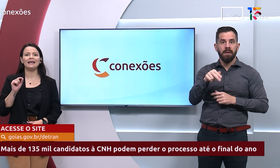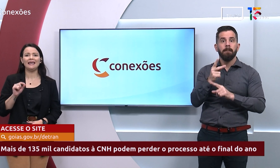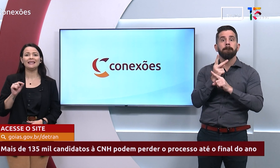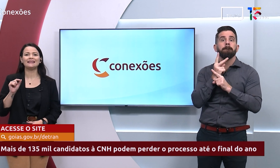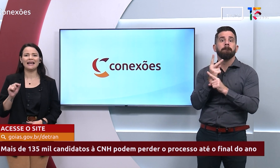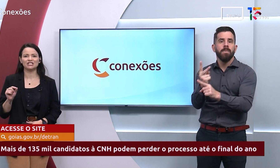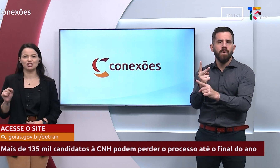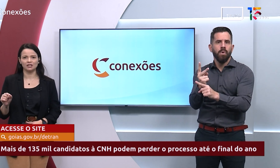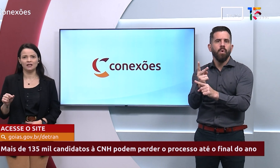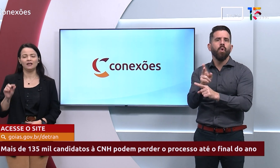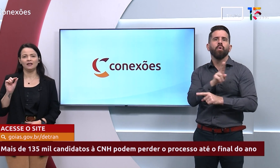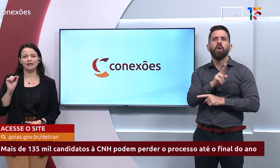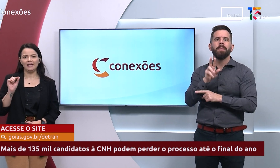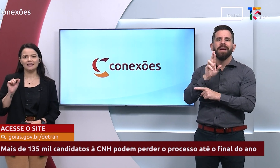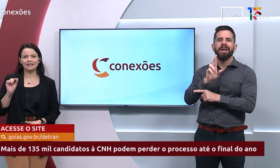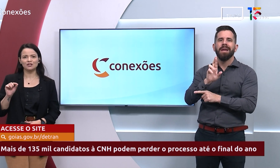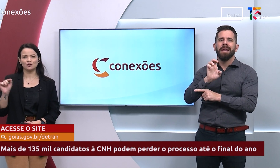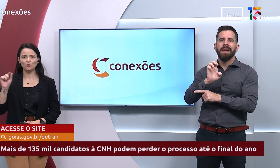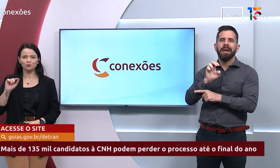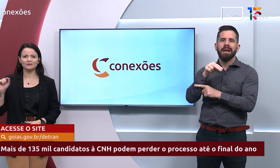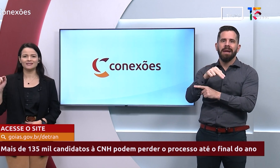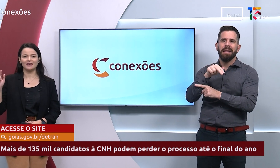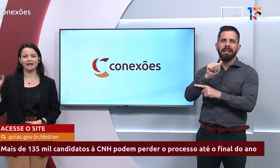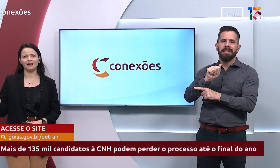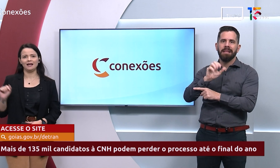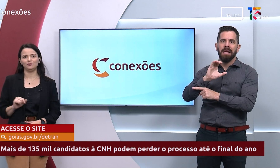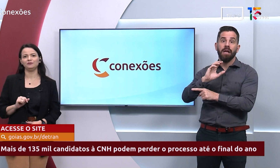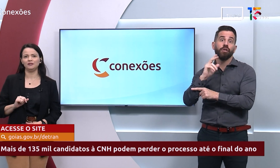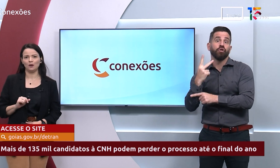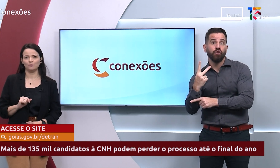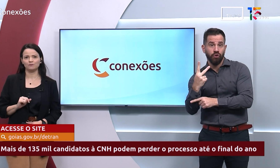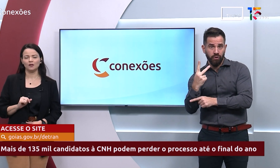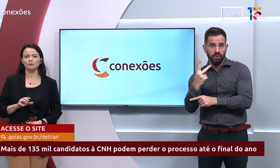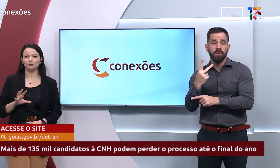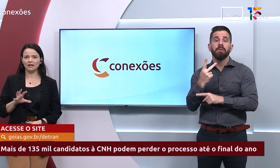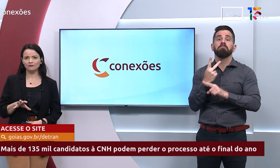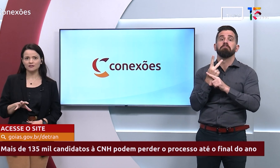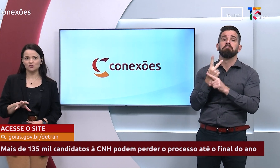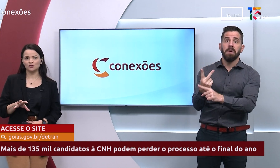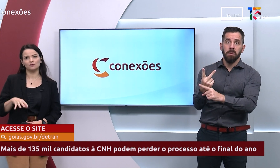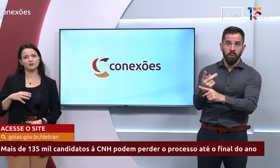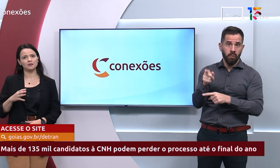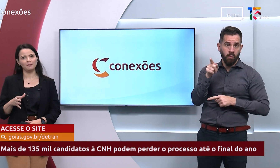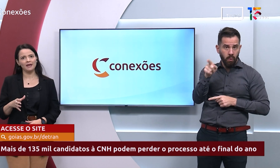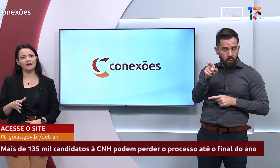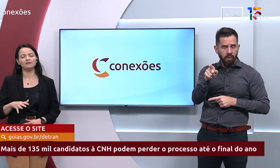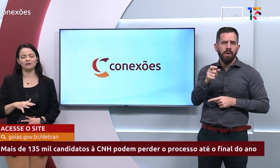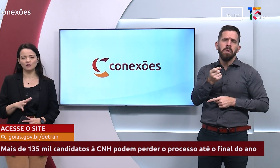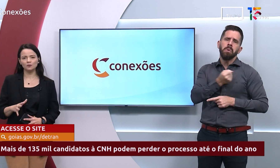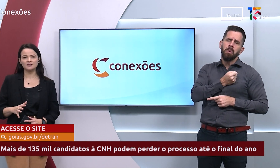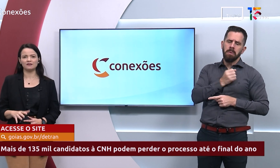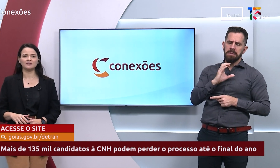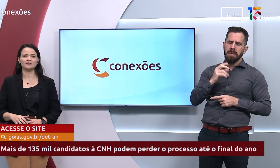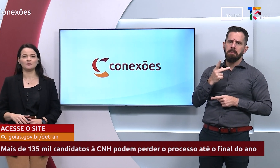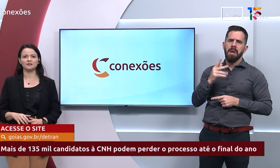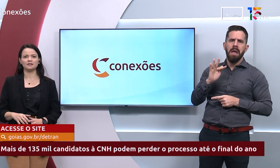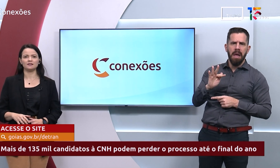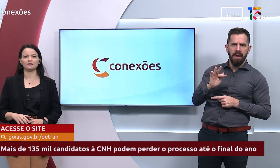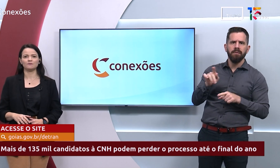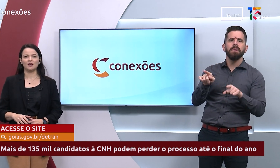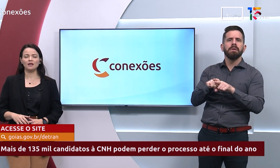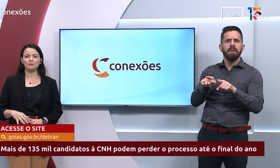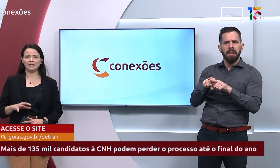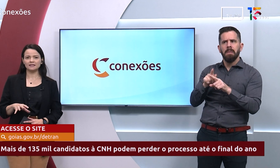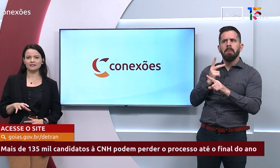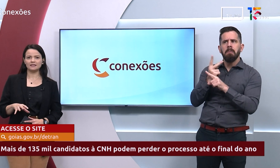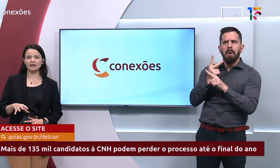Consultar Renache. Renache com CH no final. Bom, lá você digita o seu CPF e consegue fazer essa